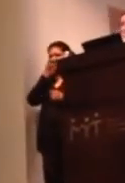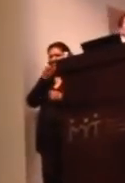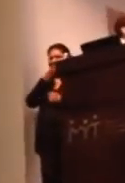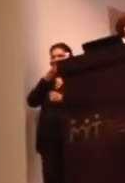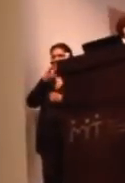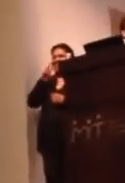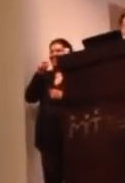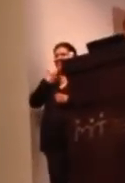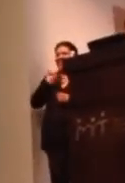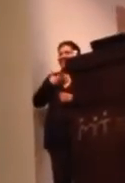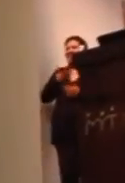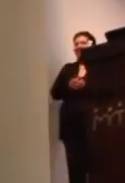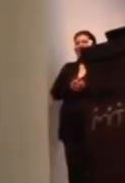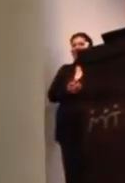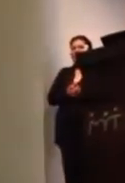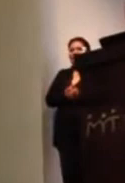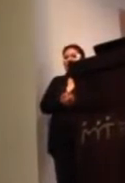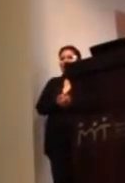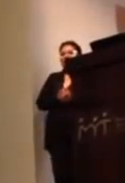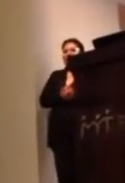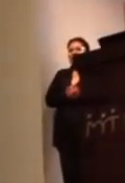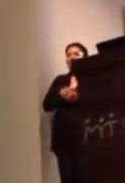Perdón, no lo sé, pero bueno.